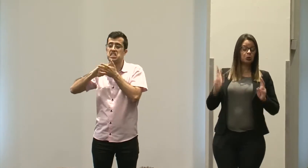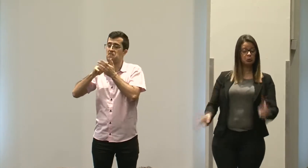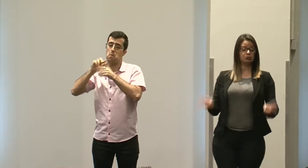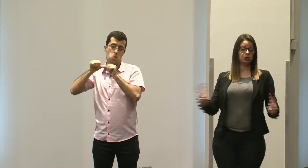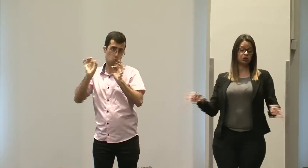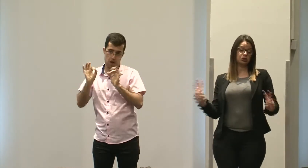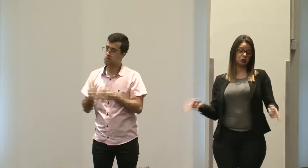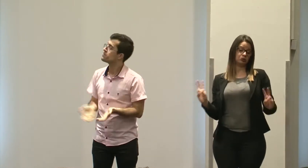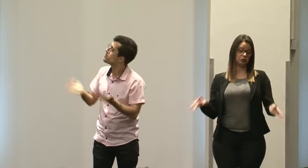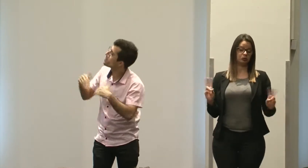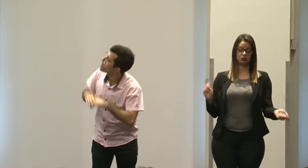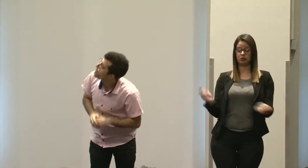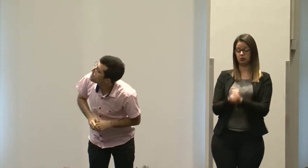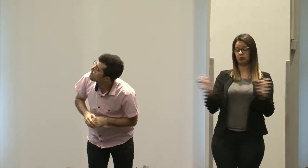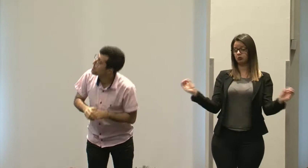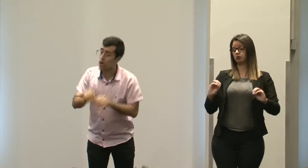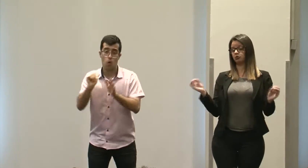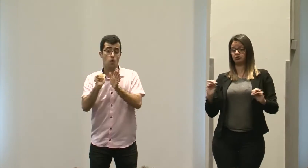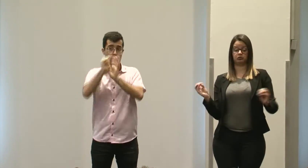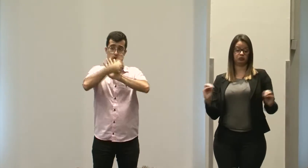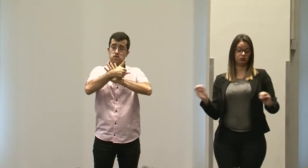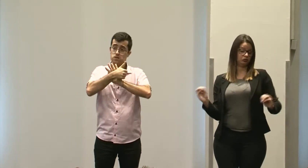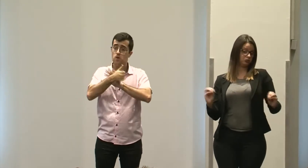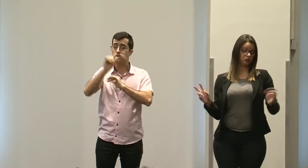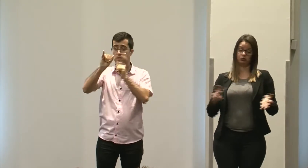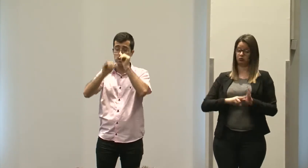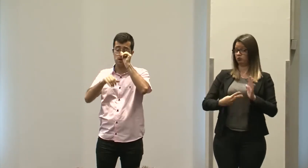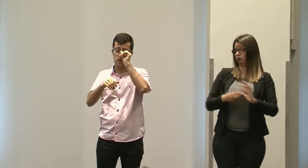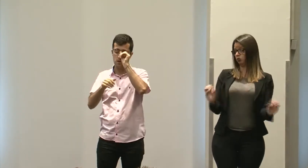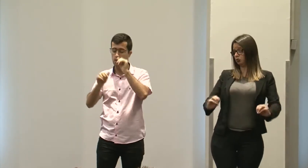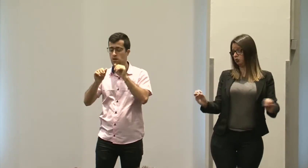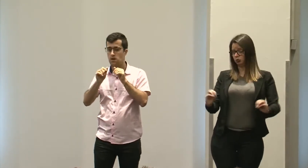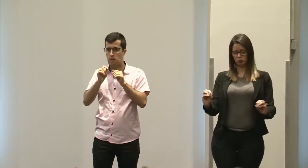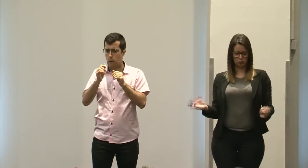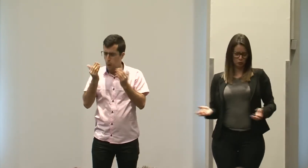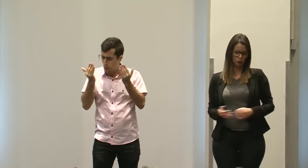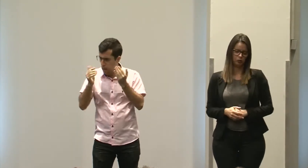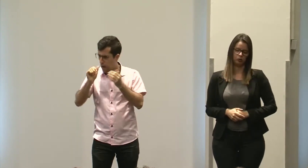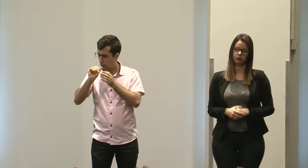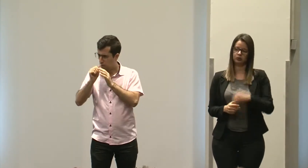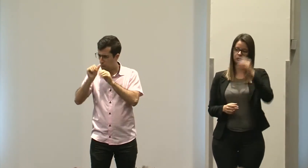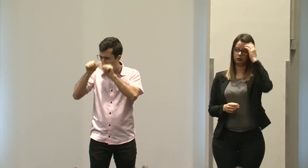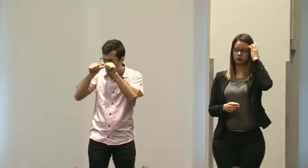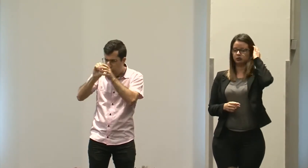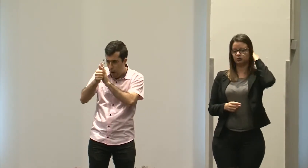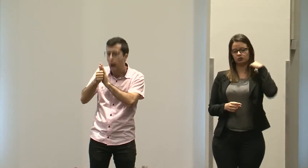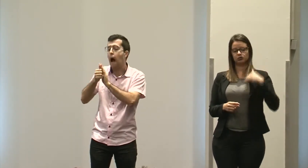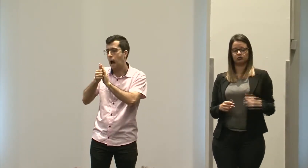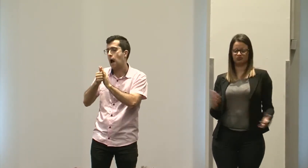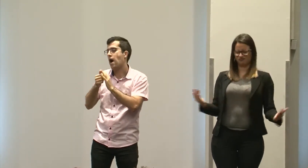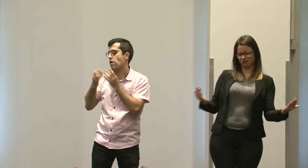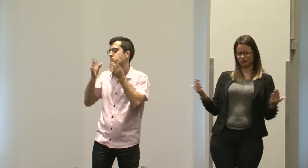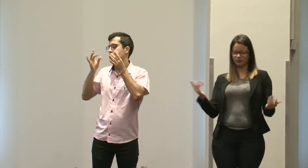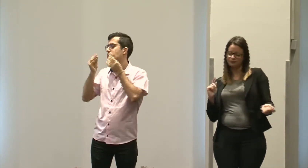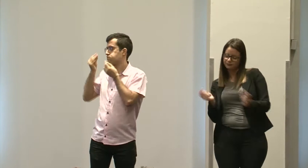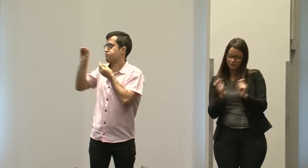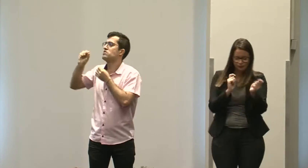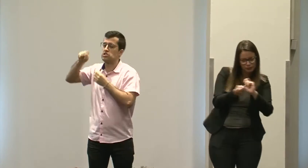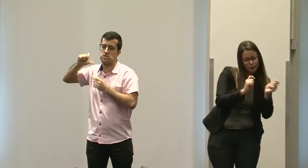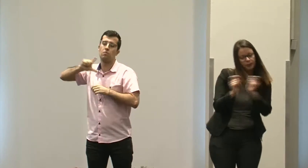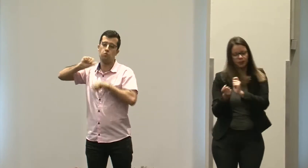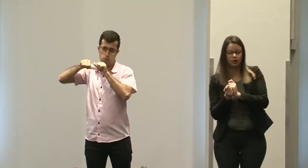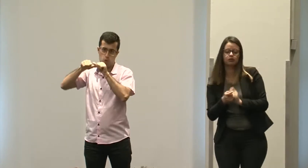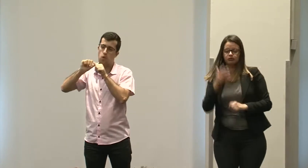modo geral, é feito à frente do ombro direito. Com a configuração,